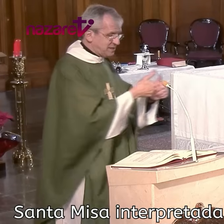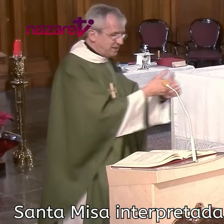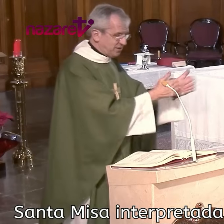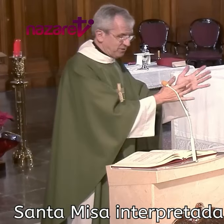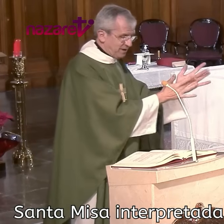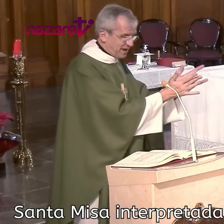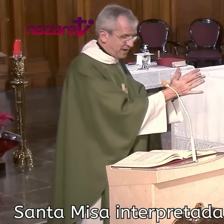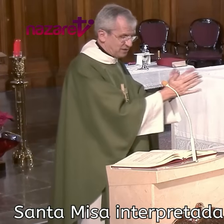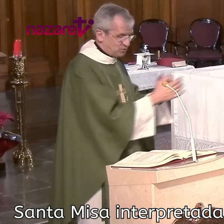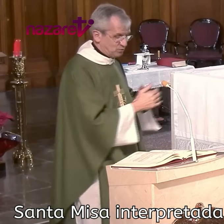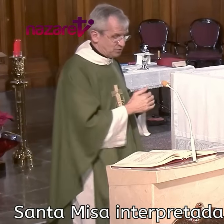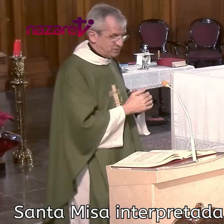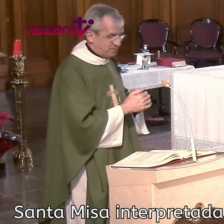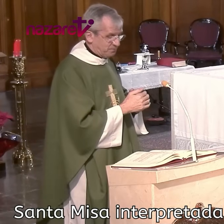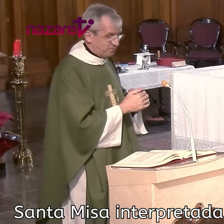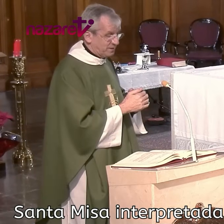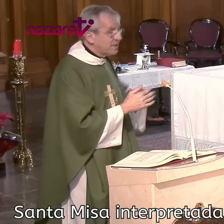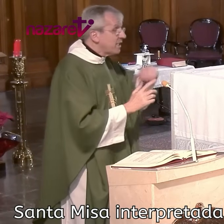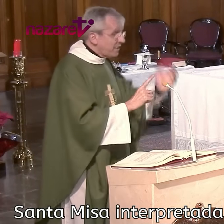y siguieron a Jesús.